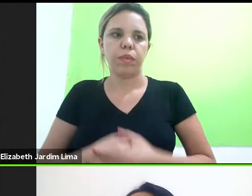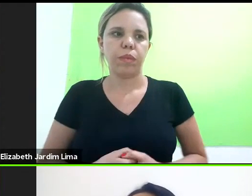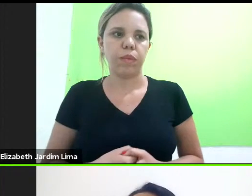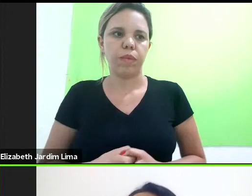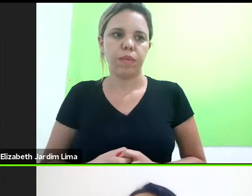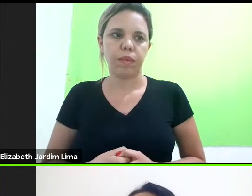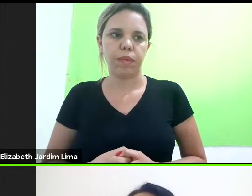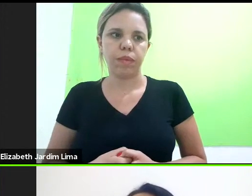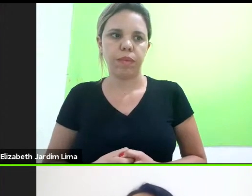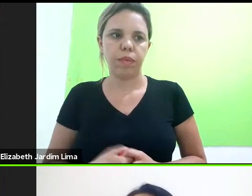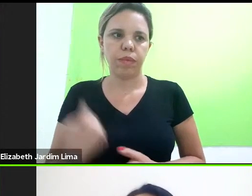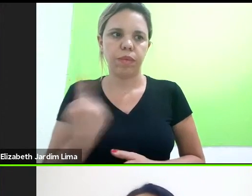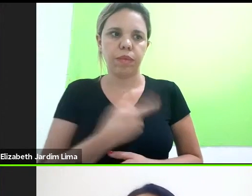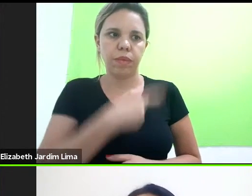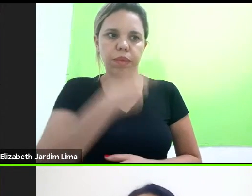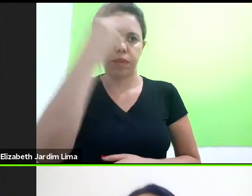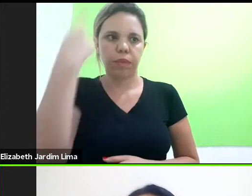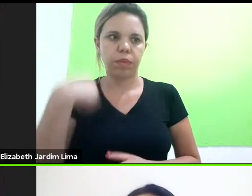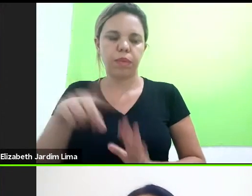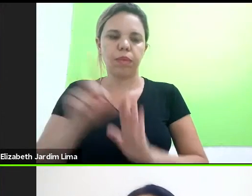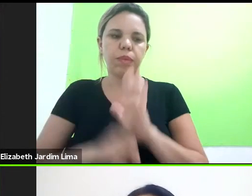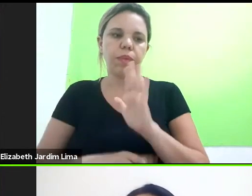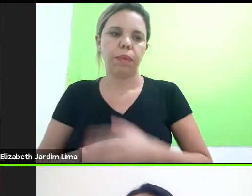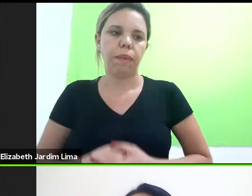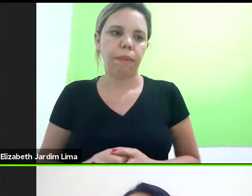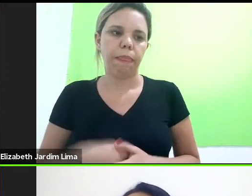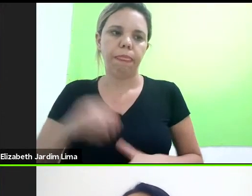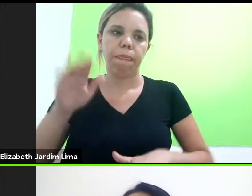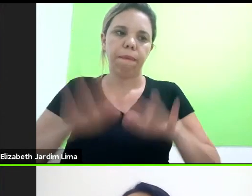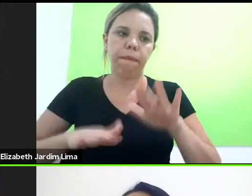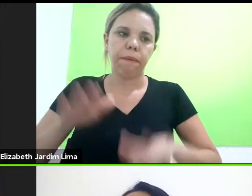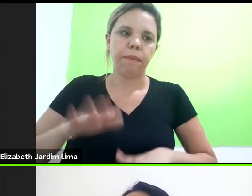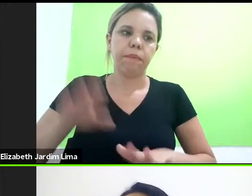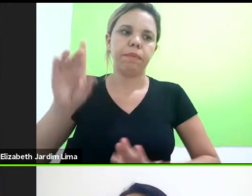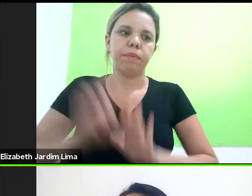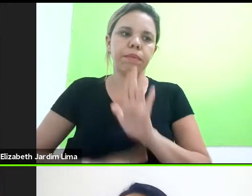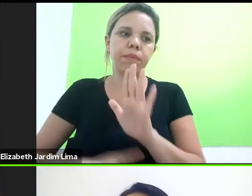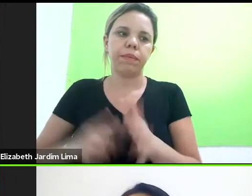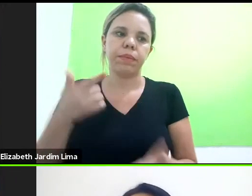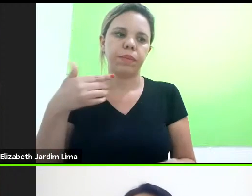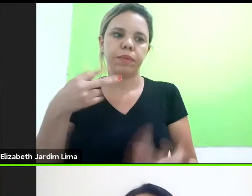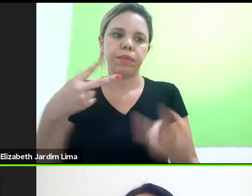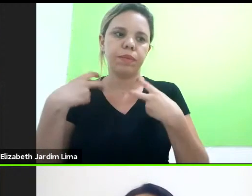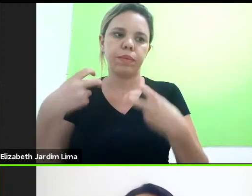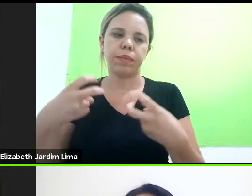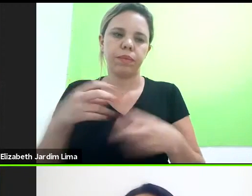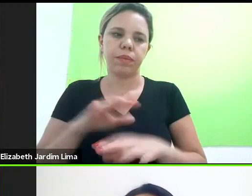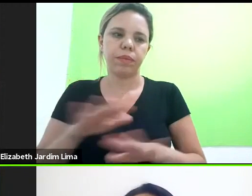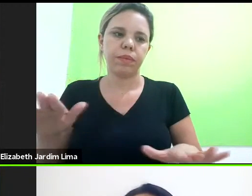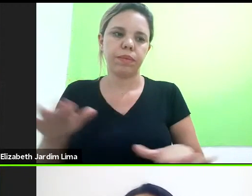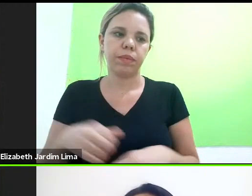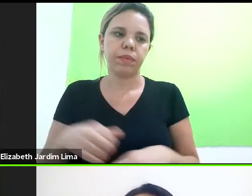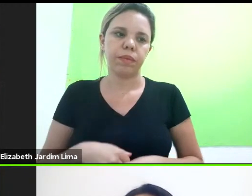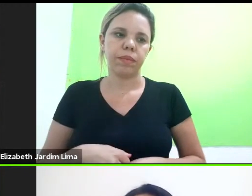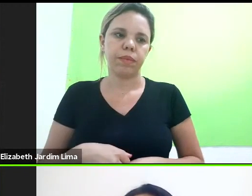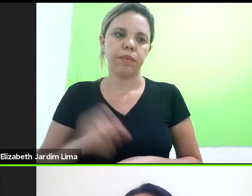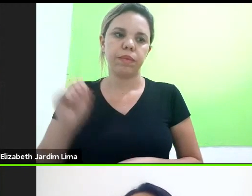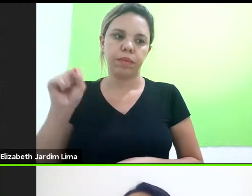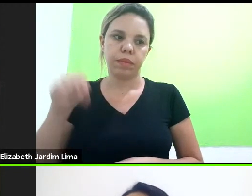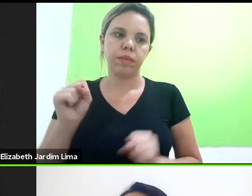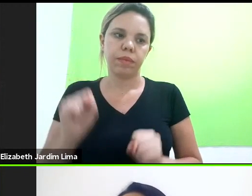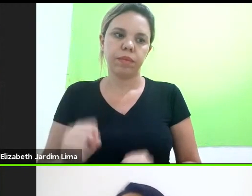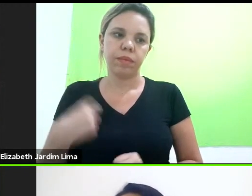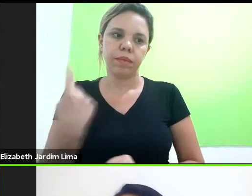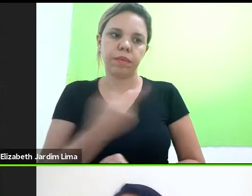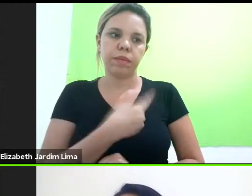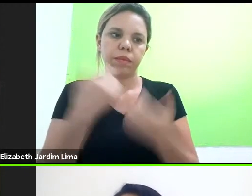embora sejamos sujeitos de direitos, às vezes esse direito não nos enxerga, né? E que sim possamos